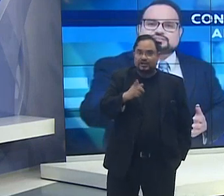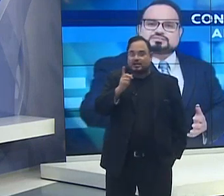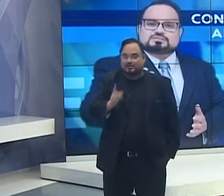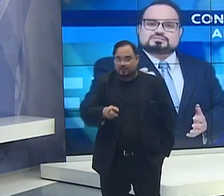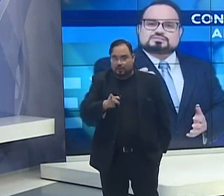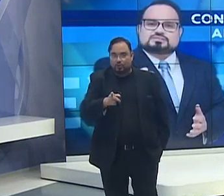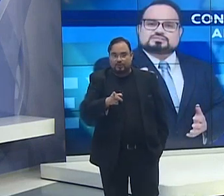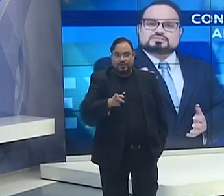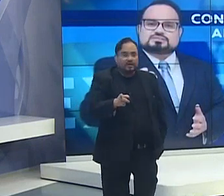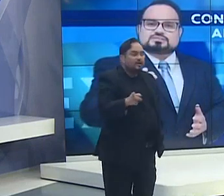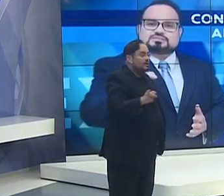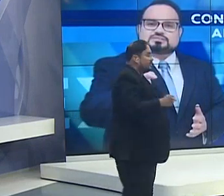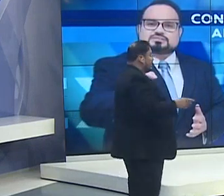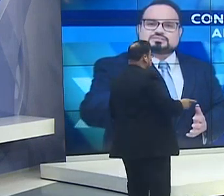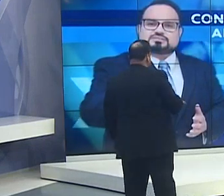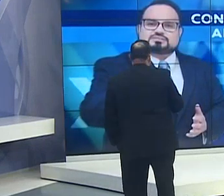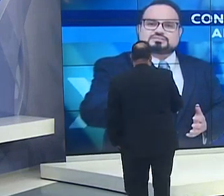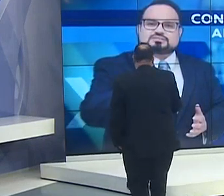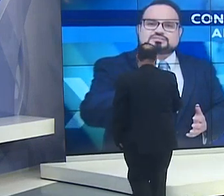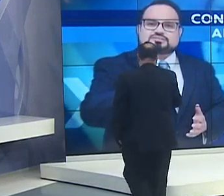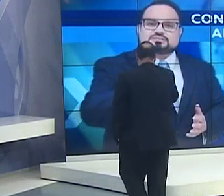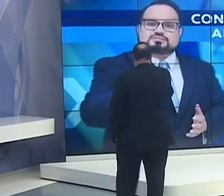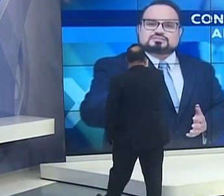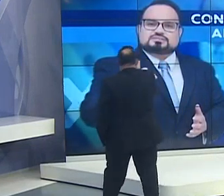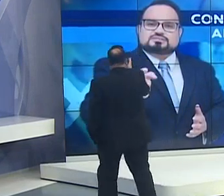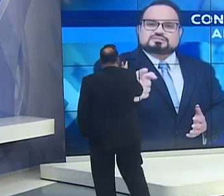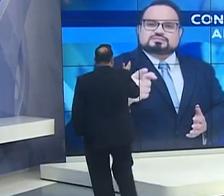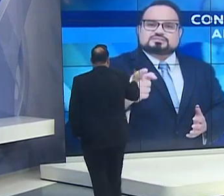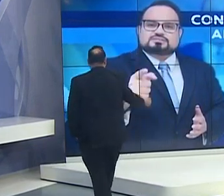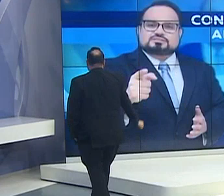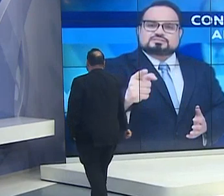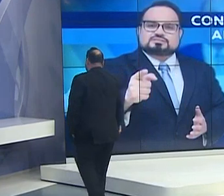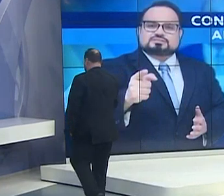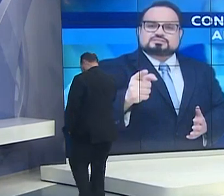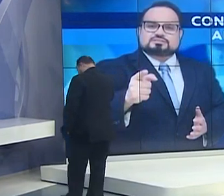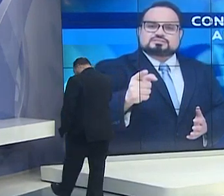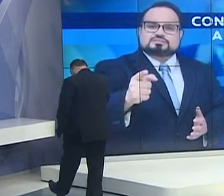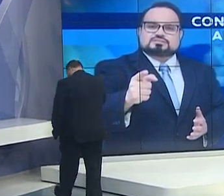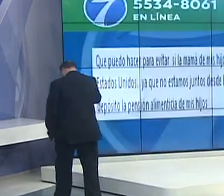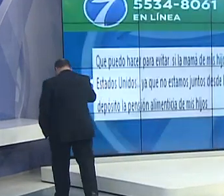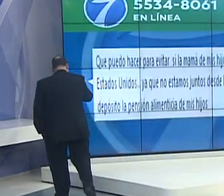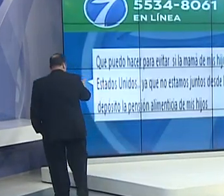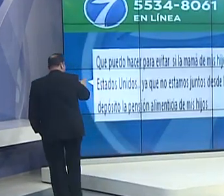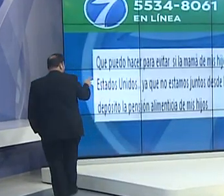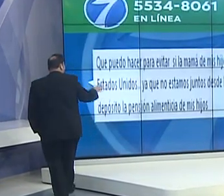Eso sí, siempre acompañada del ejercicio profesional de un abogado y notario.